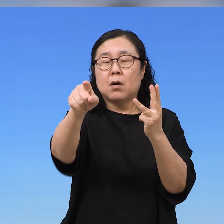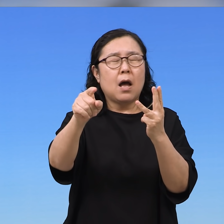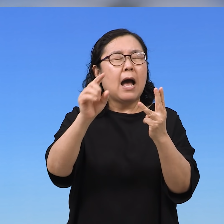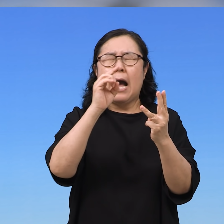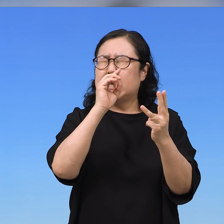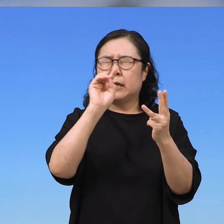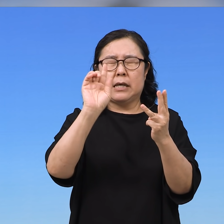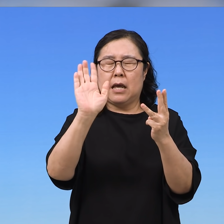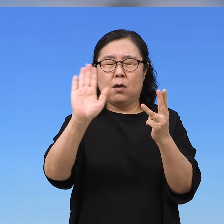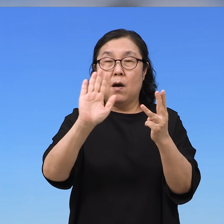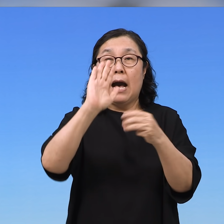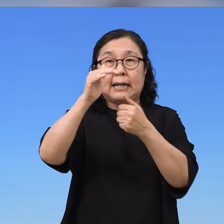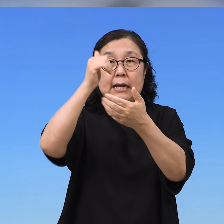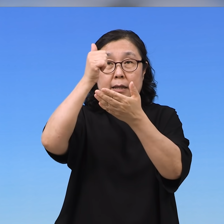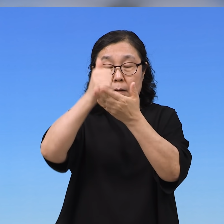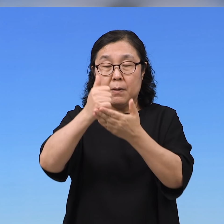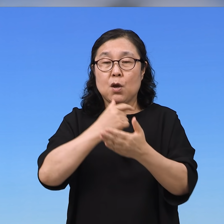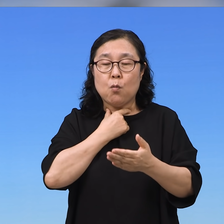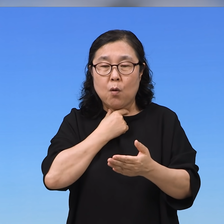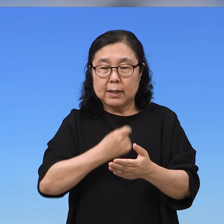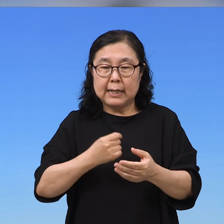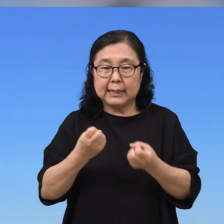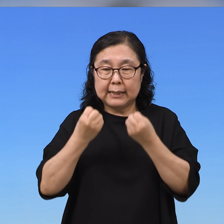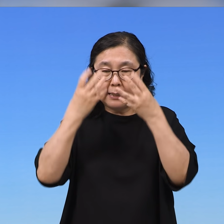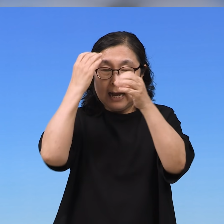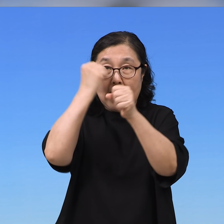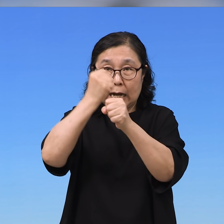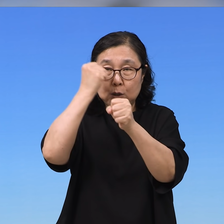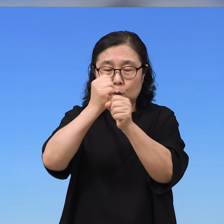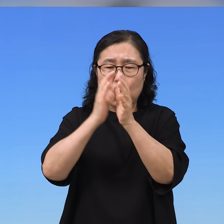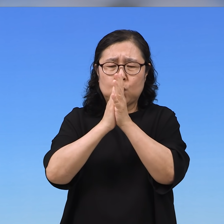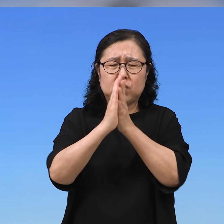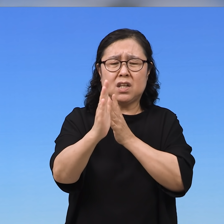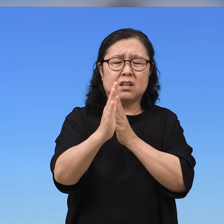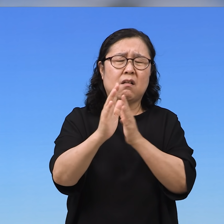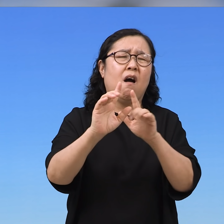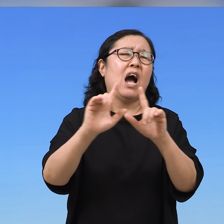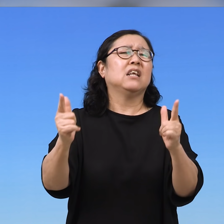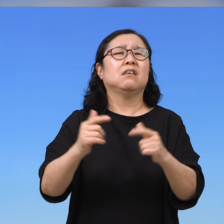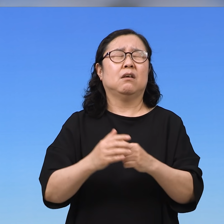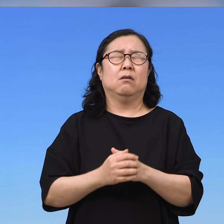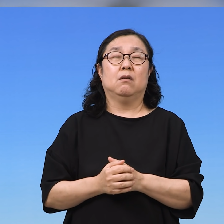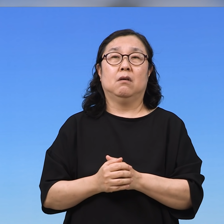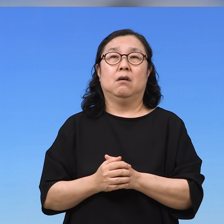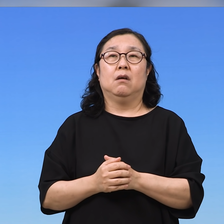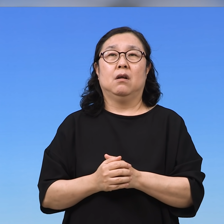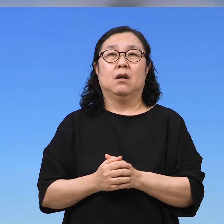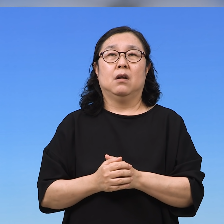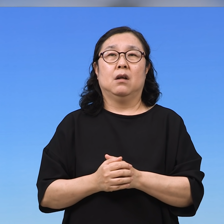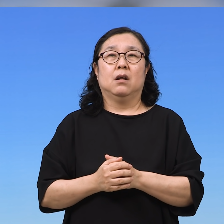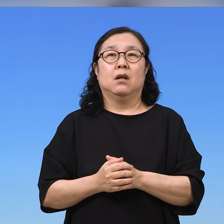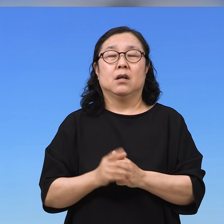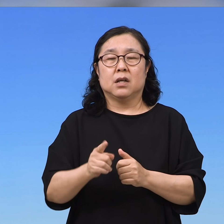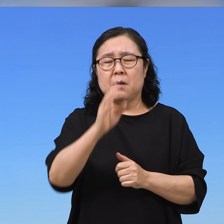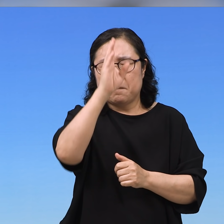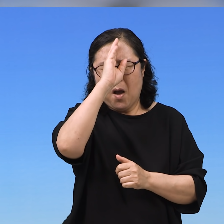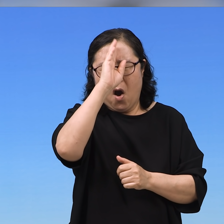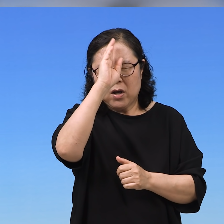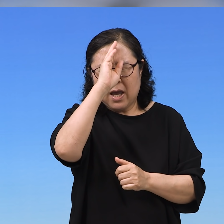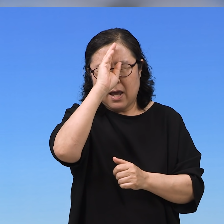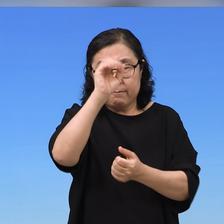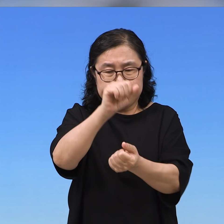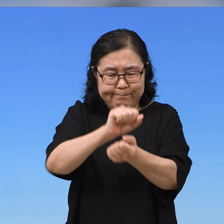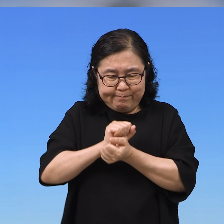먹어야지, 이건 절대로 하나님이 원하시는 원래 창조 질서가 아닙니다. 이게 바로 이게 본성의 질병에